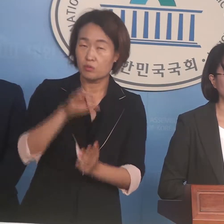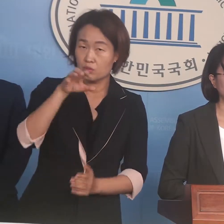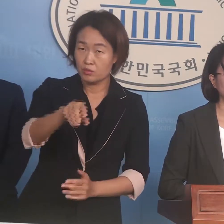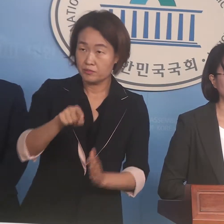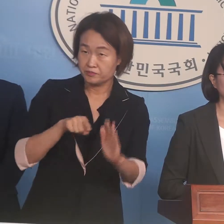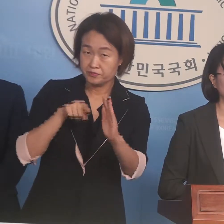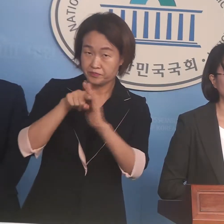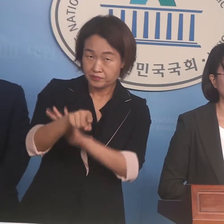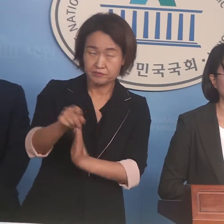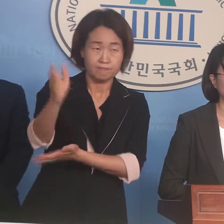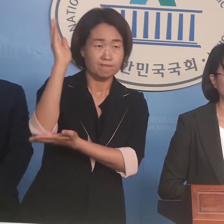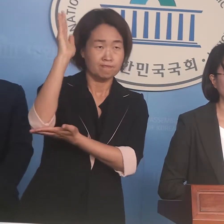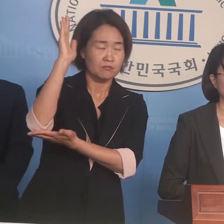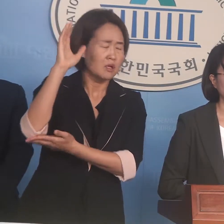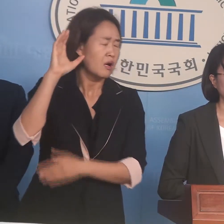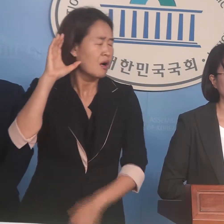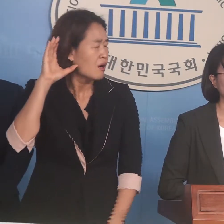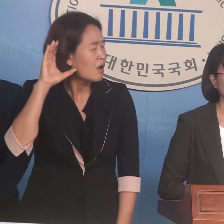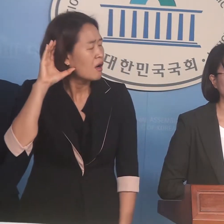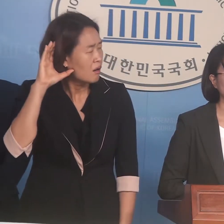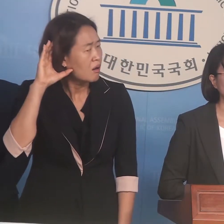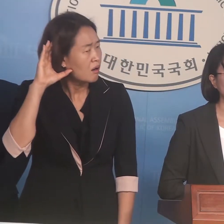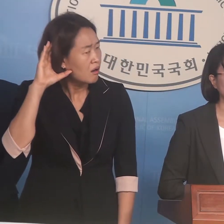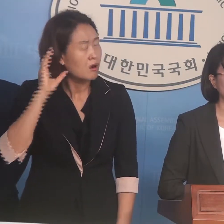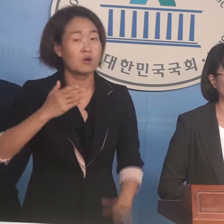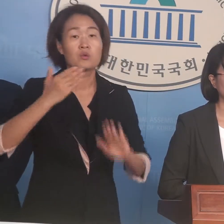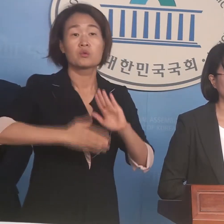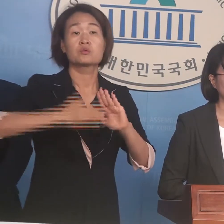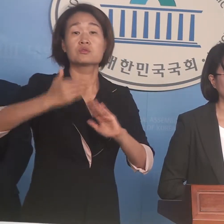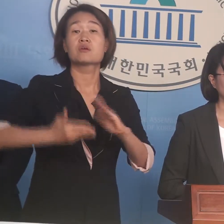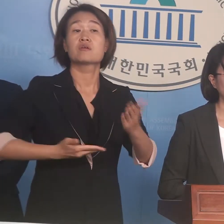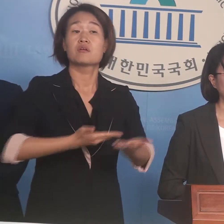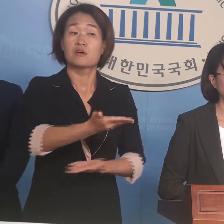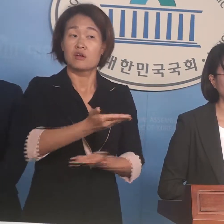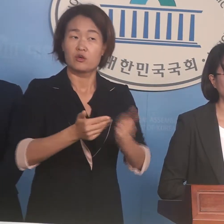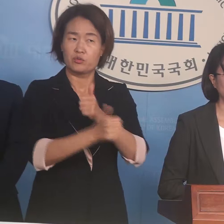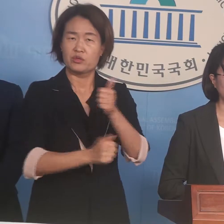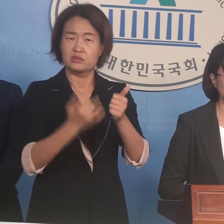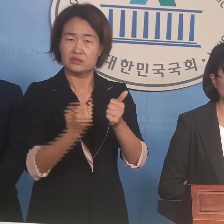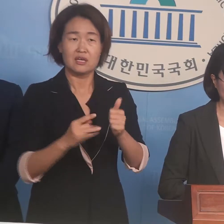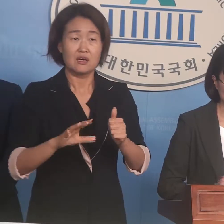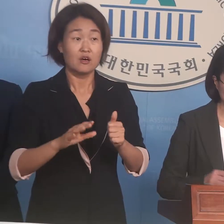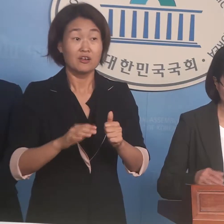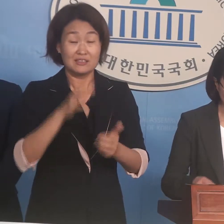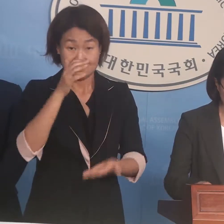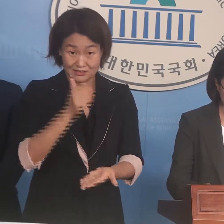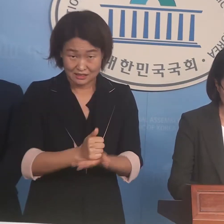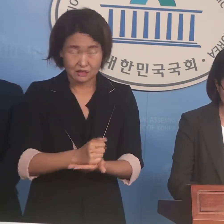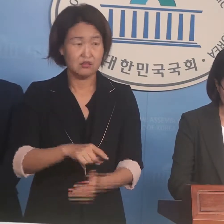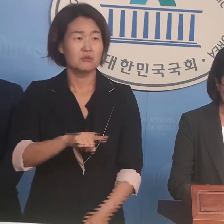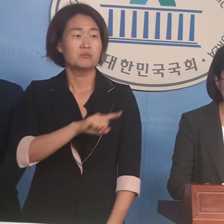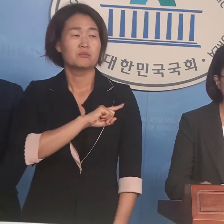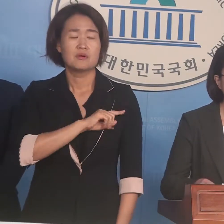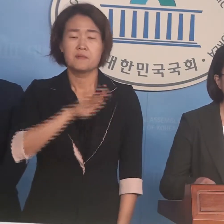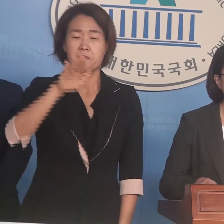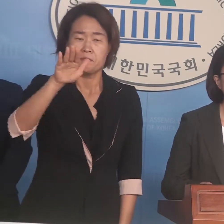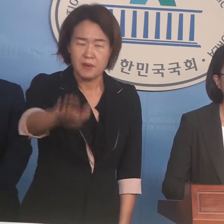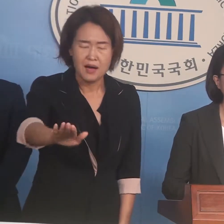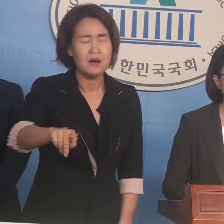이분들께 직접 말씀을 들어보는 게 공정거래위원장이 첫 발을 떼는데 아주 중요한